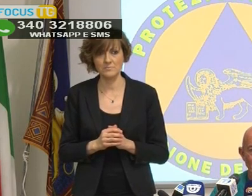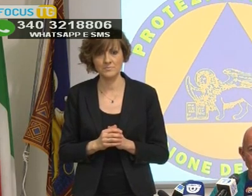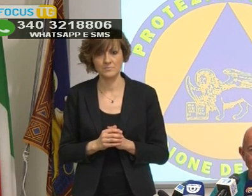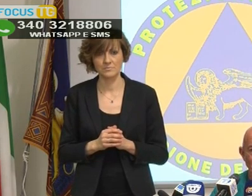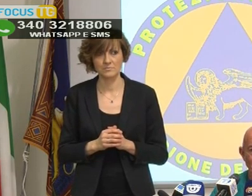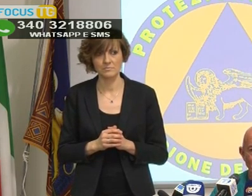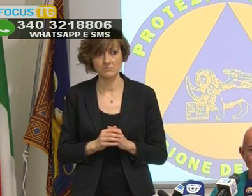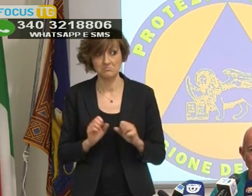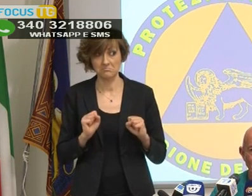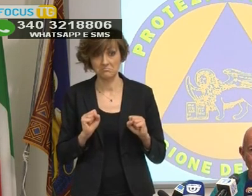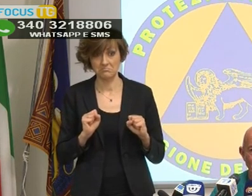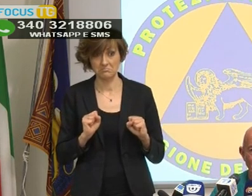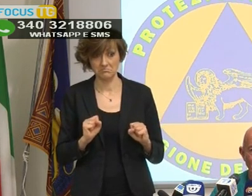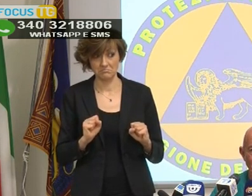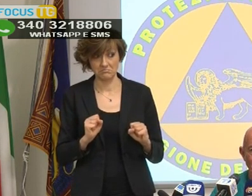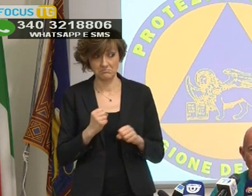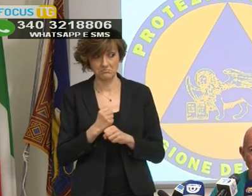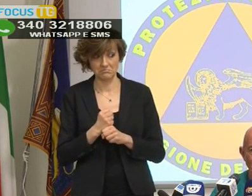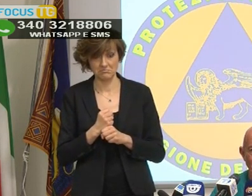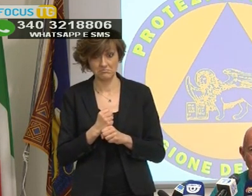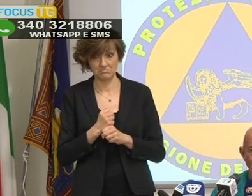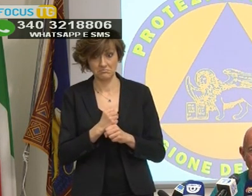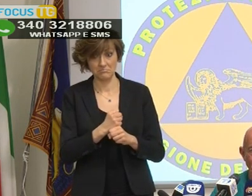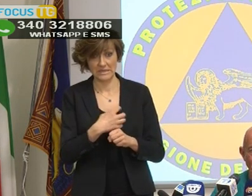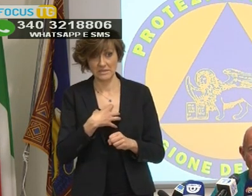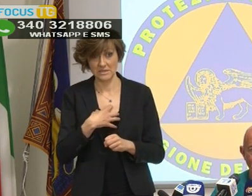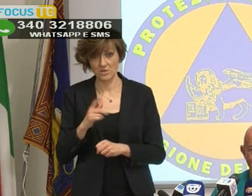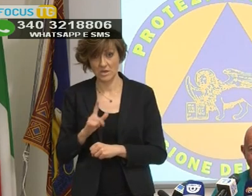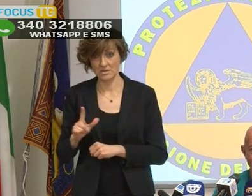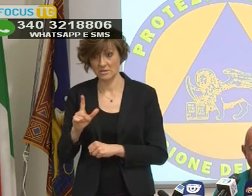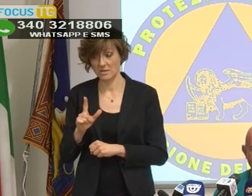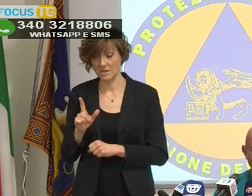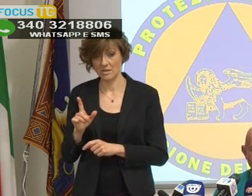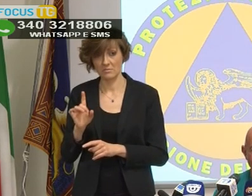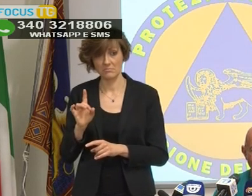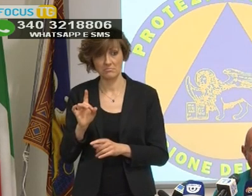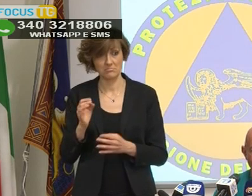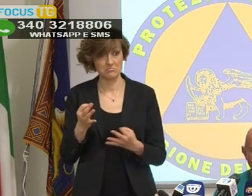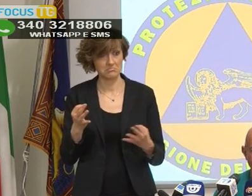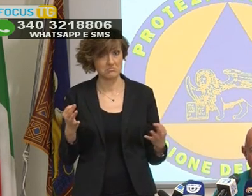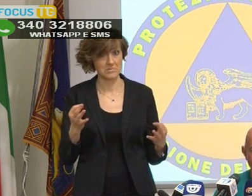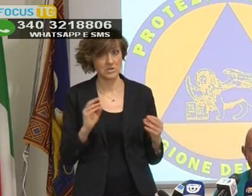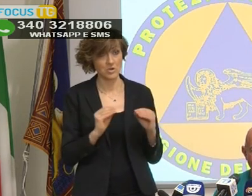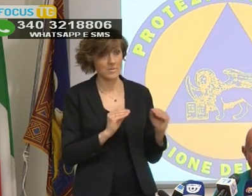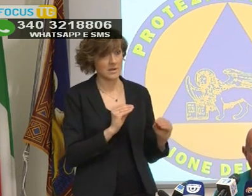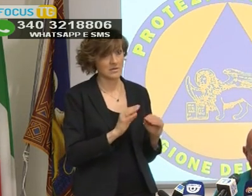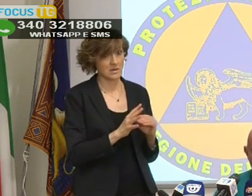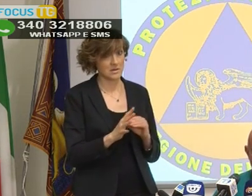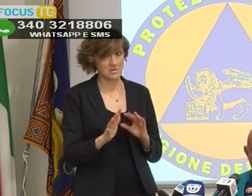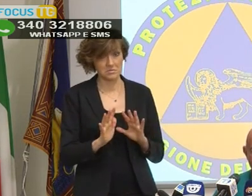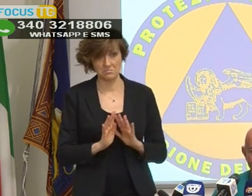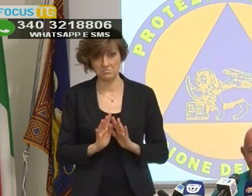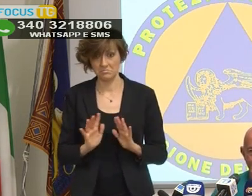Grazie. Direi che possiamo dare la parola all'assessore Lanzarì, se non ci sono altre domande per il dottor Rigoli,